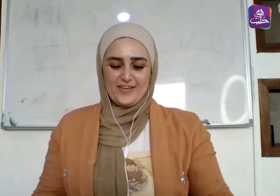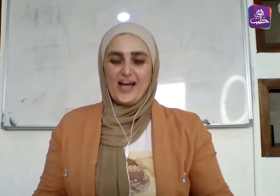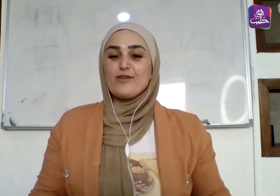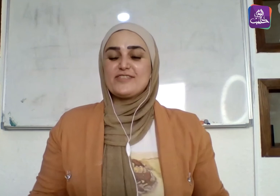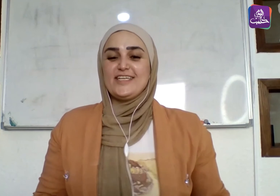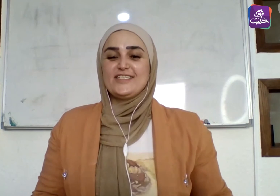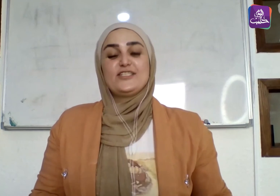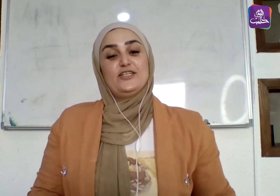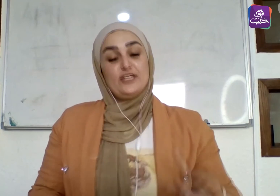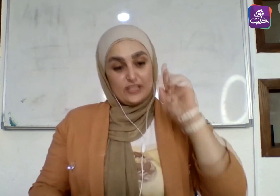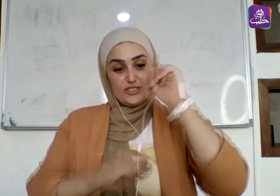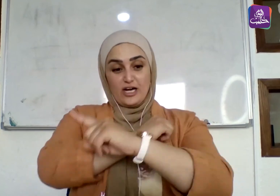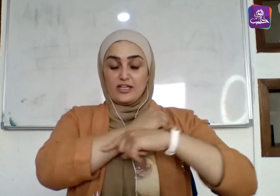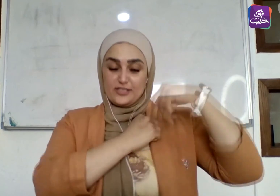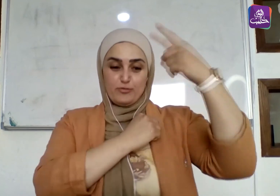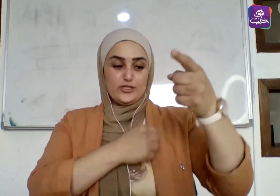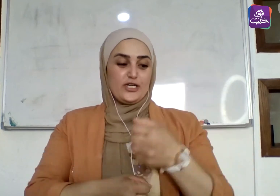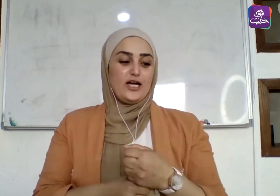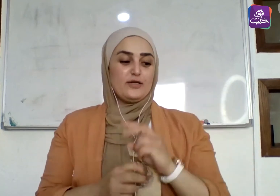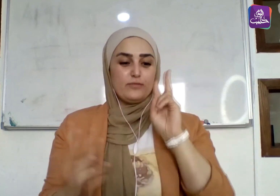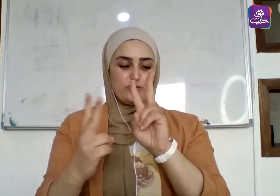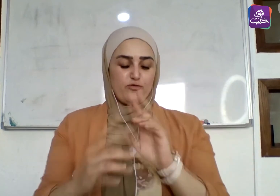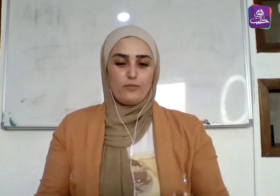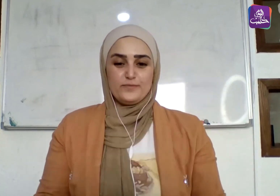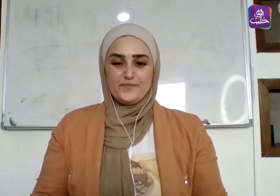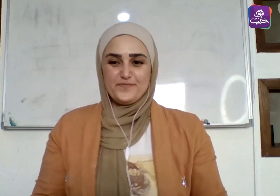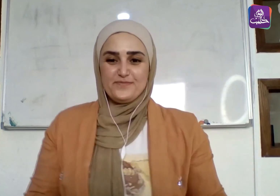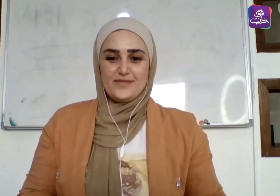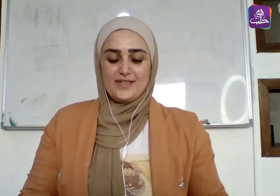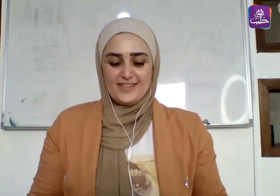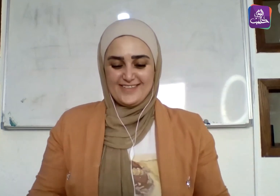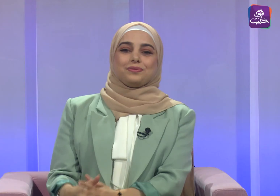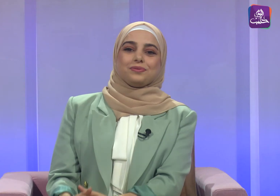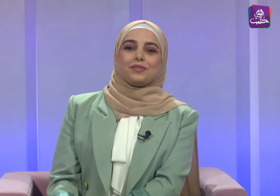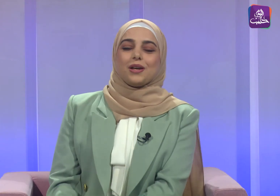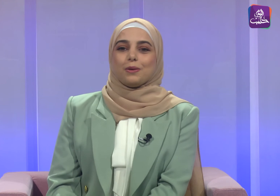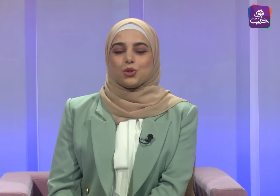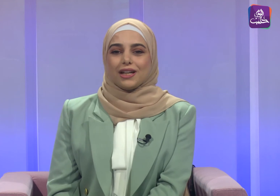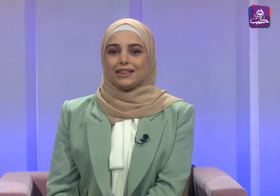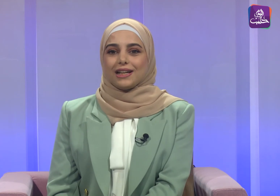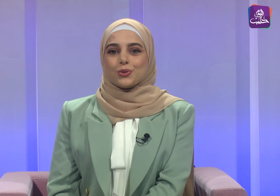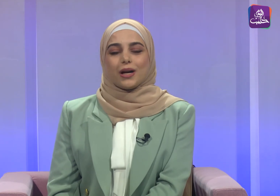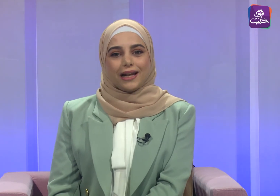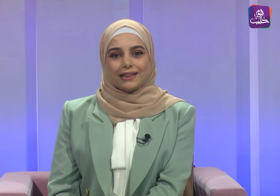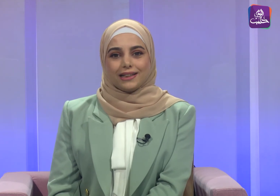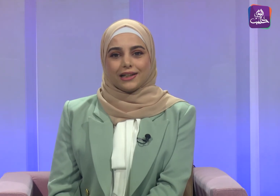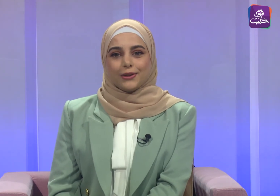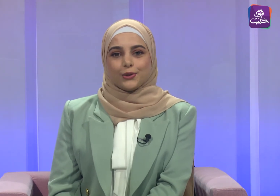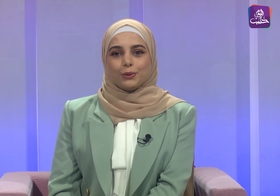بنشوفك بحلقاتنا الجاية إن شاء الله الأسبوع الجاي بنشوفكم إن شاء الله مشاهدينا سؤال حلقتنا لليوم عن